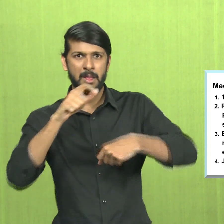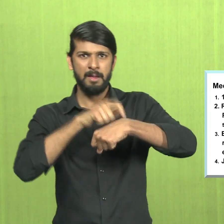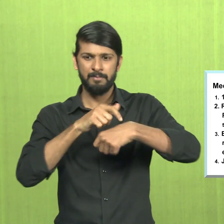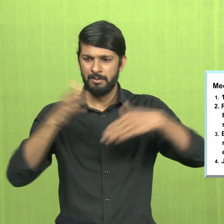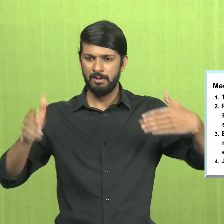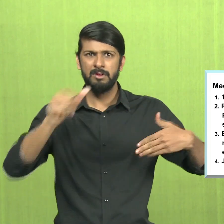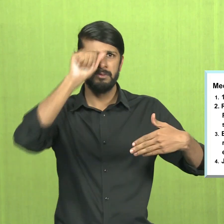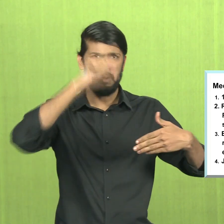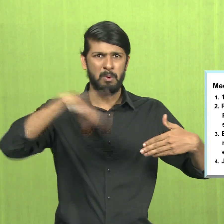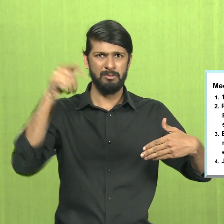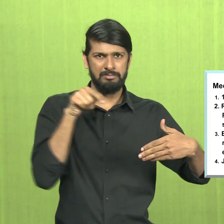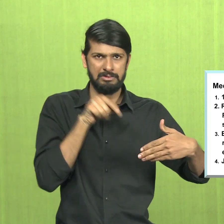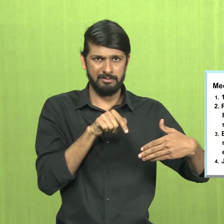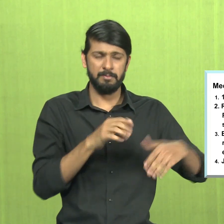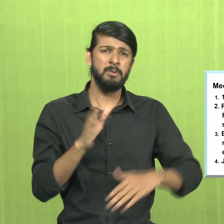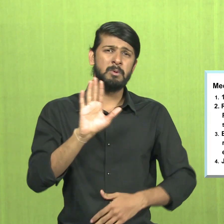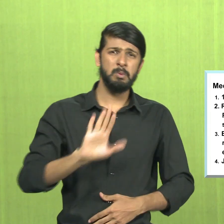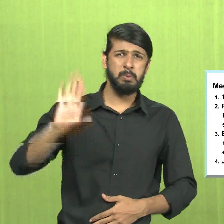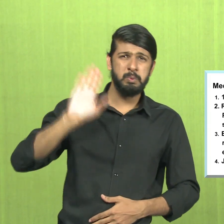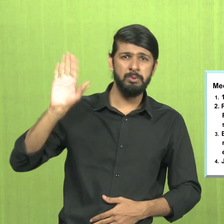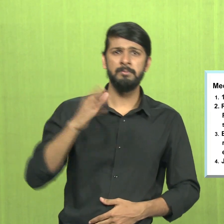कि मेडिकल पीरियड इन इंडिया आ